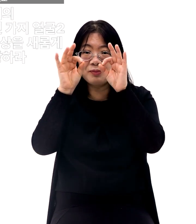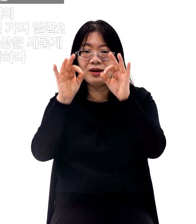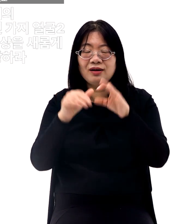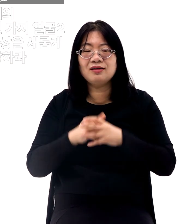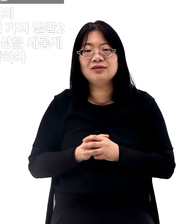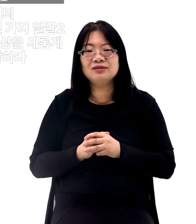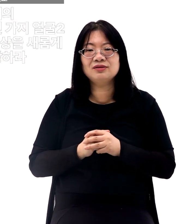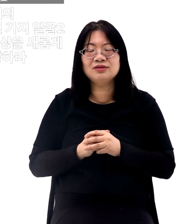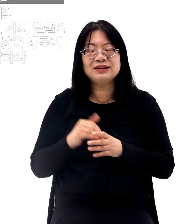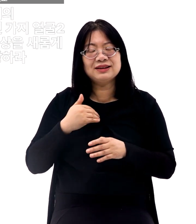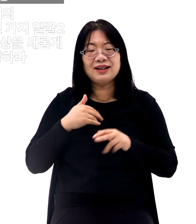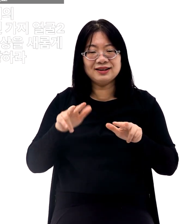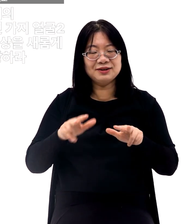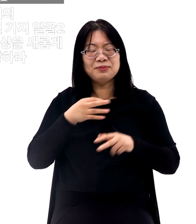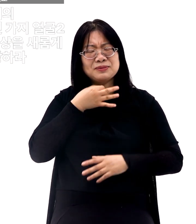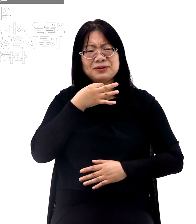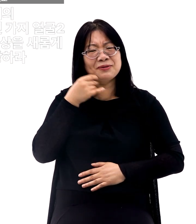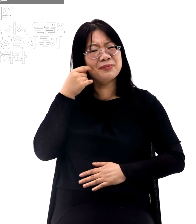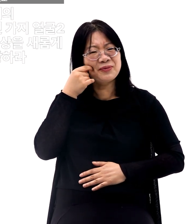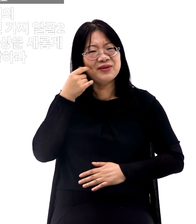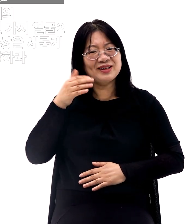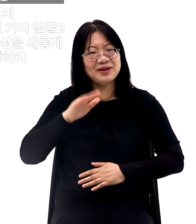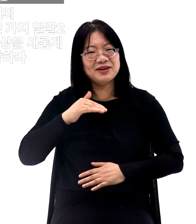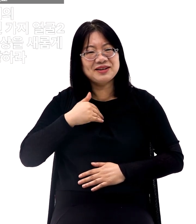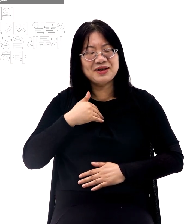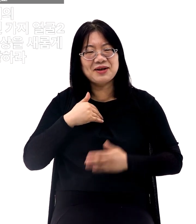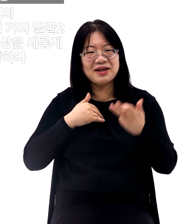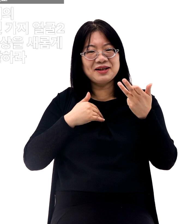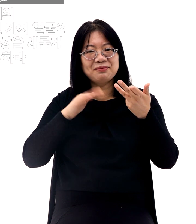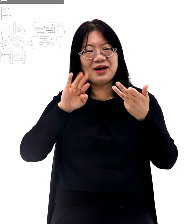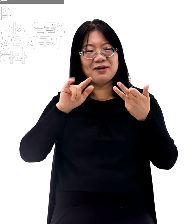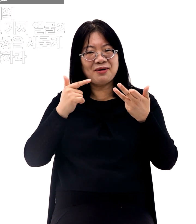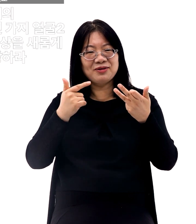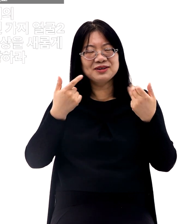제가 부를 수는 없는데 이게 제 18번이거든요.